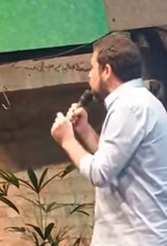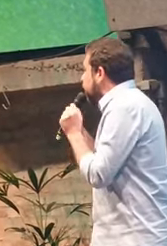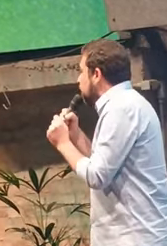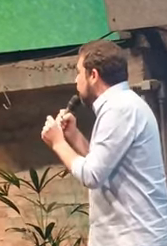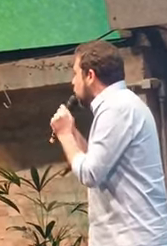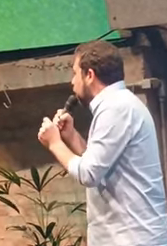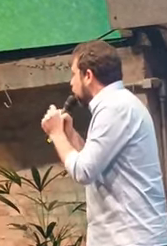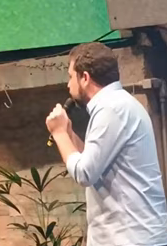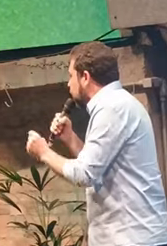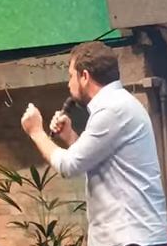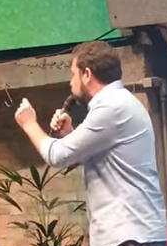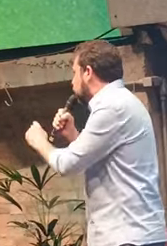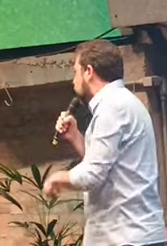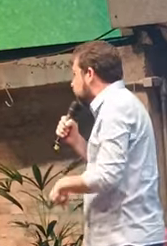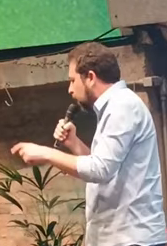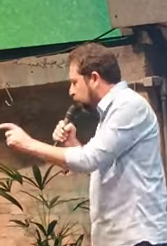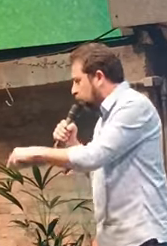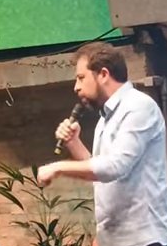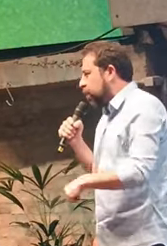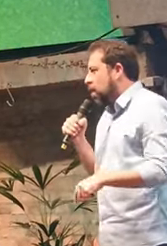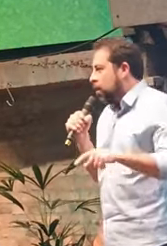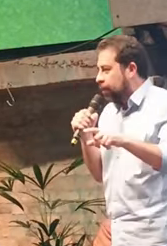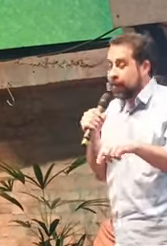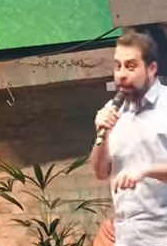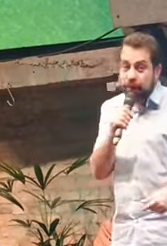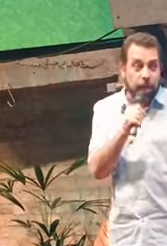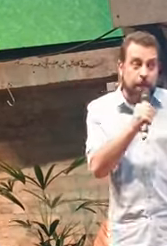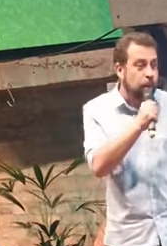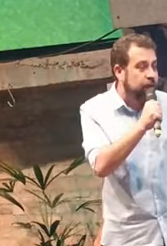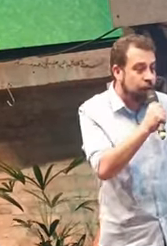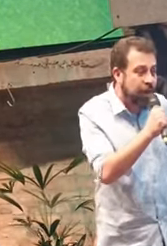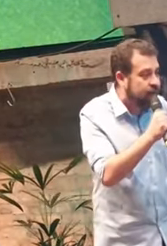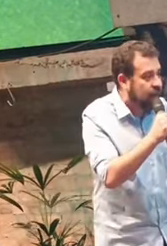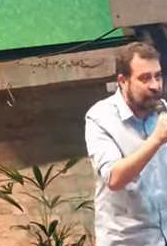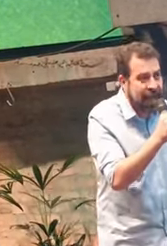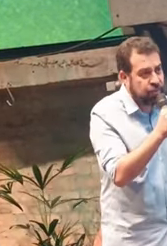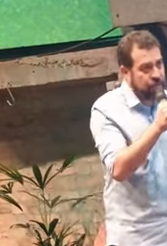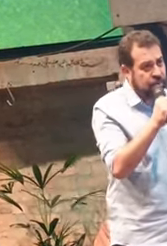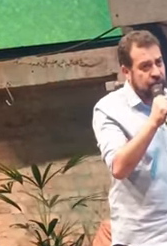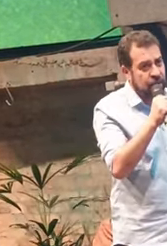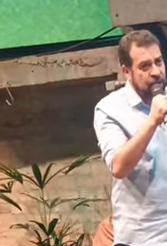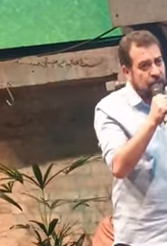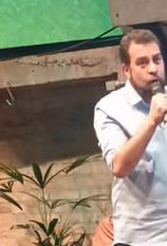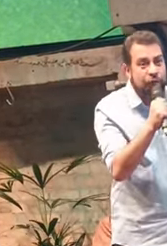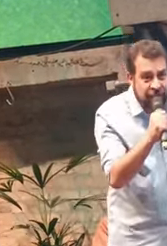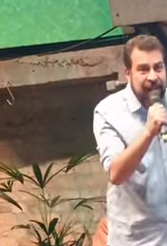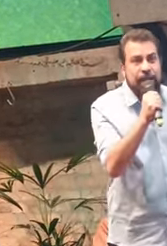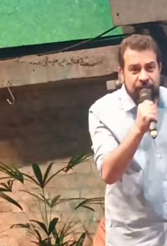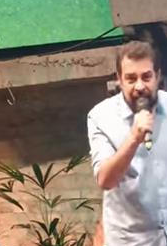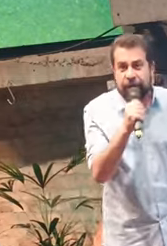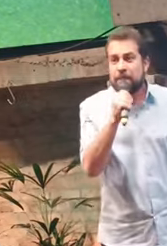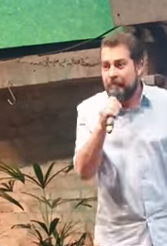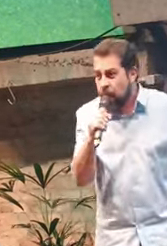apenas 2,5% dos resíduos na cidade de São Paulo são reciclados.